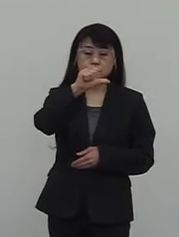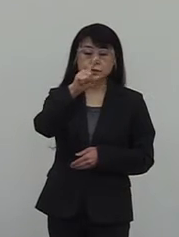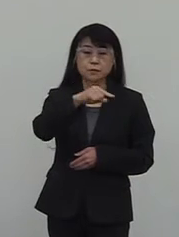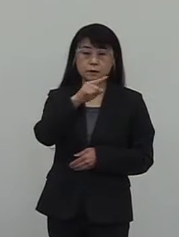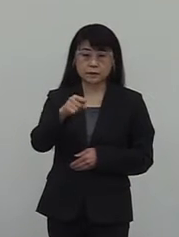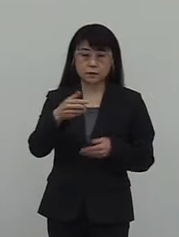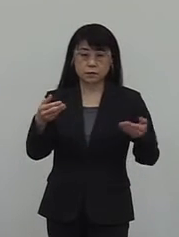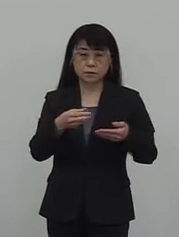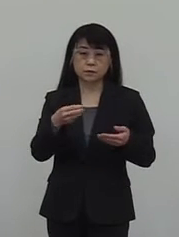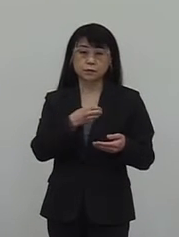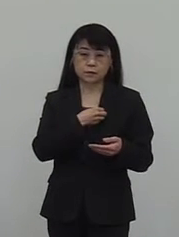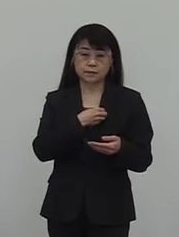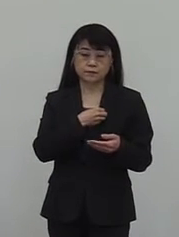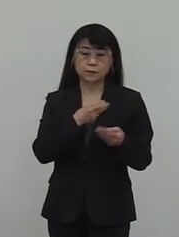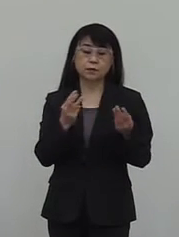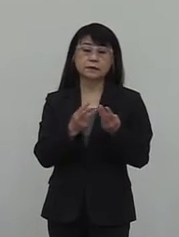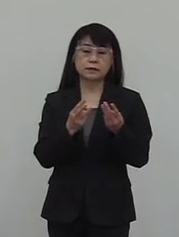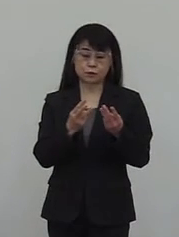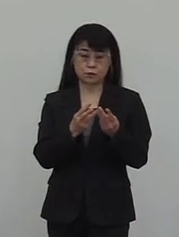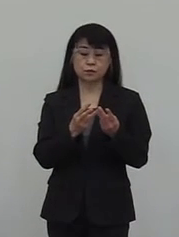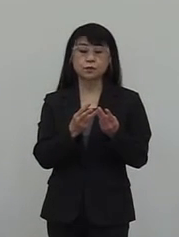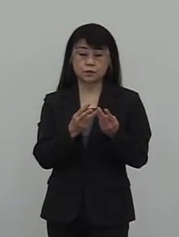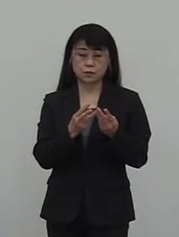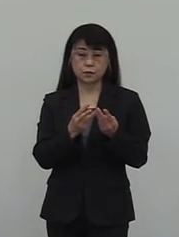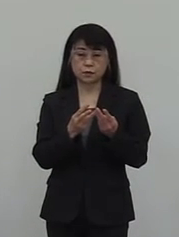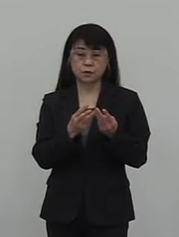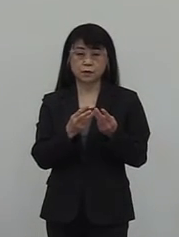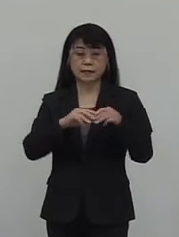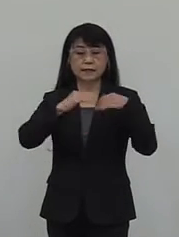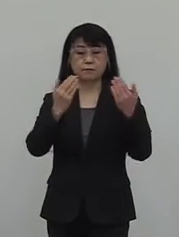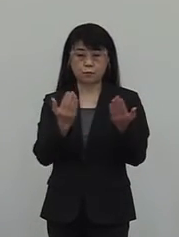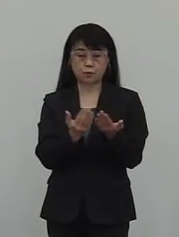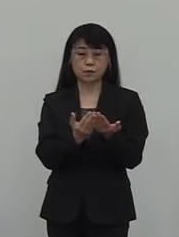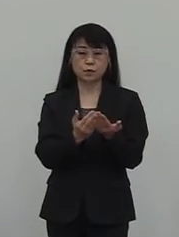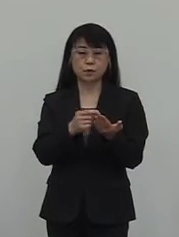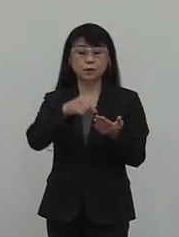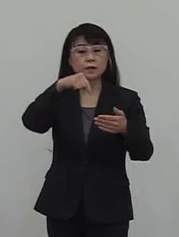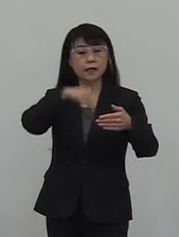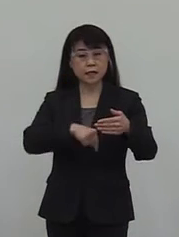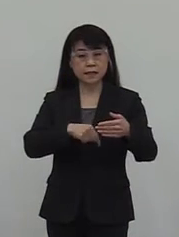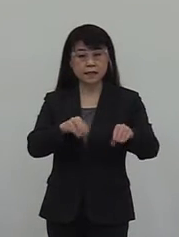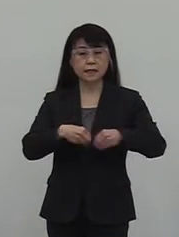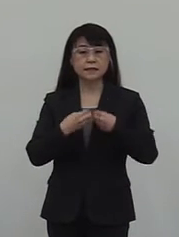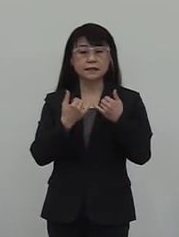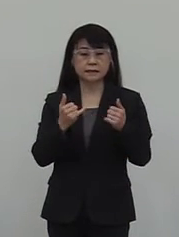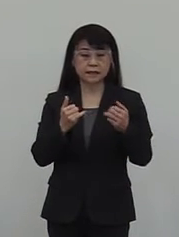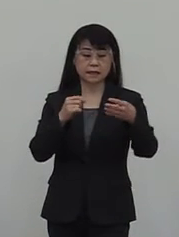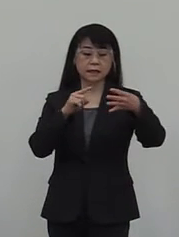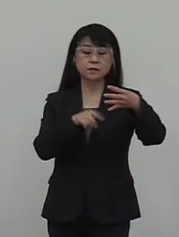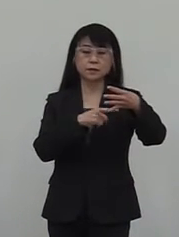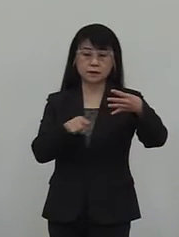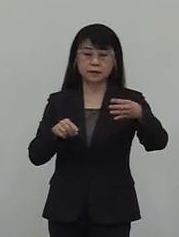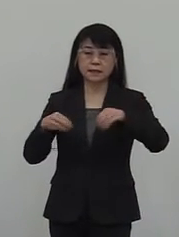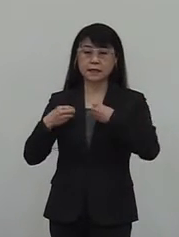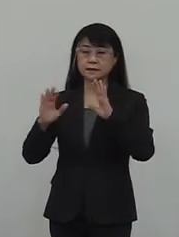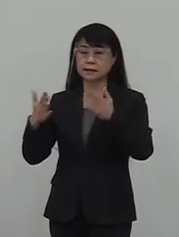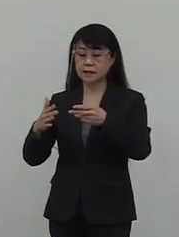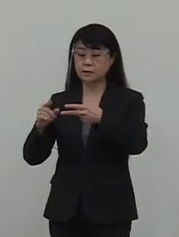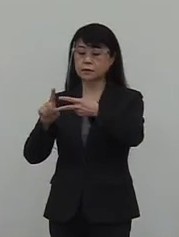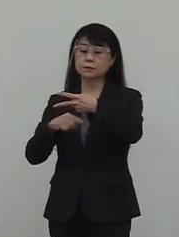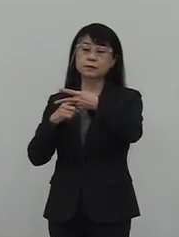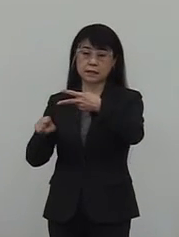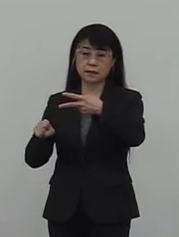全体でおります。こちらの中で、まず陽性が4名、陰性が2